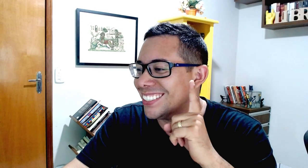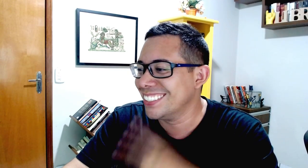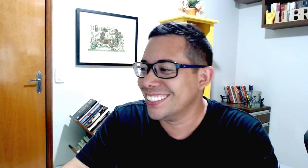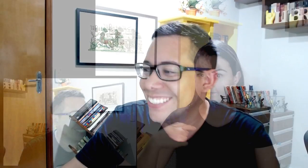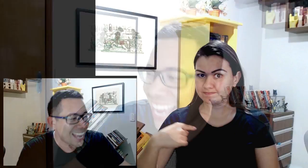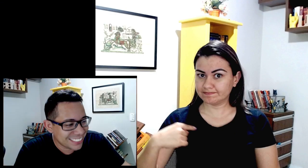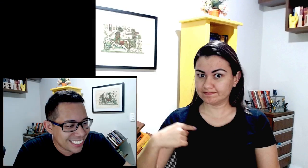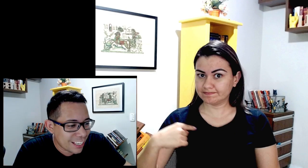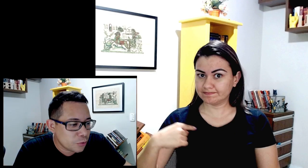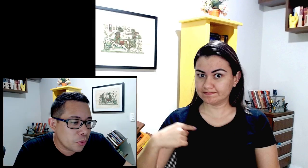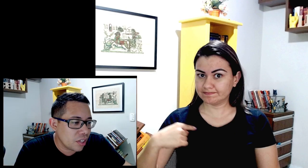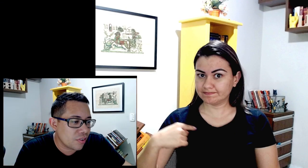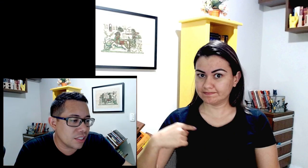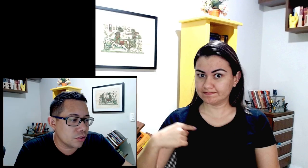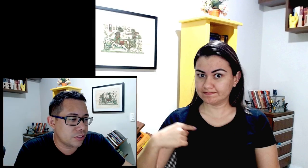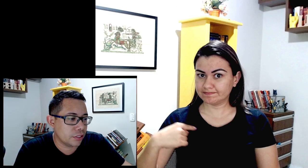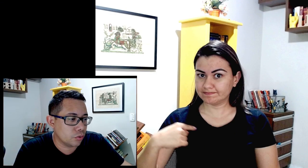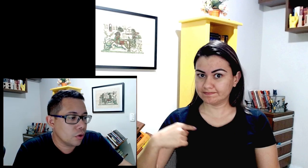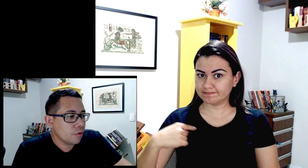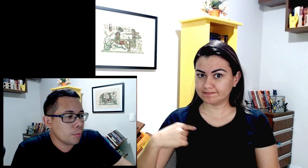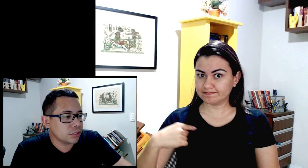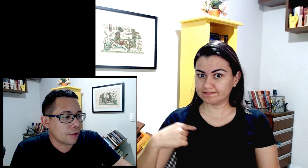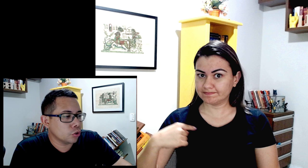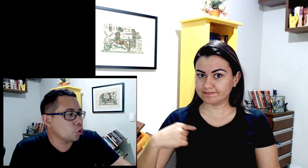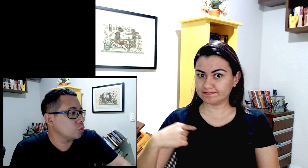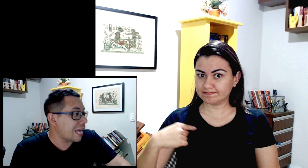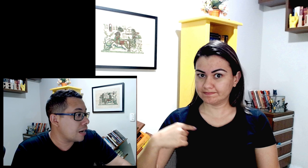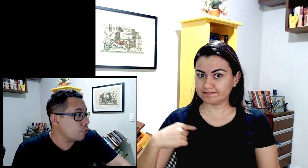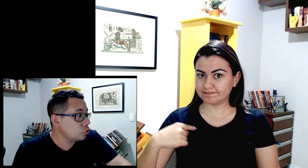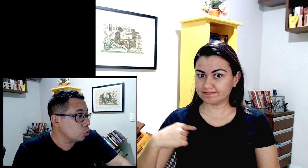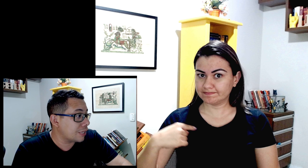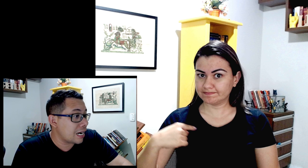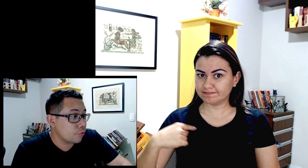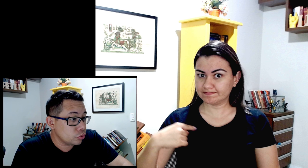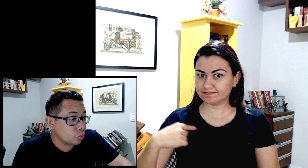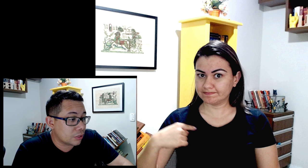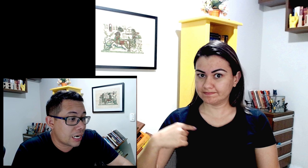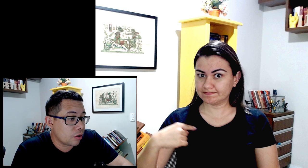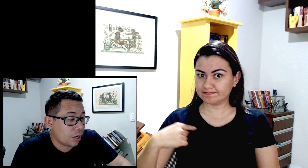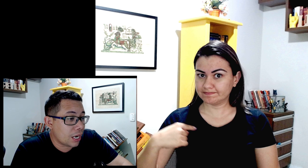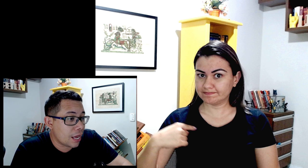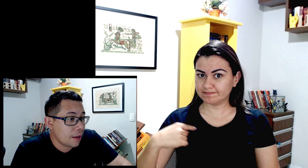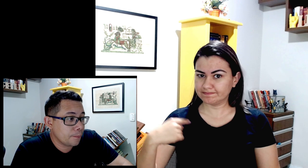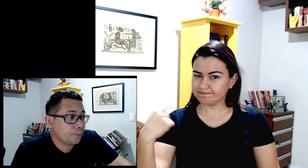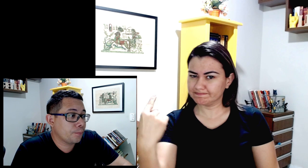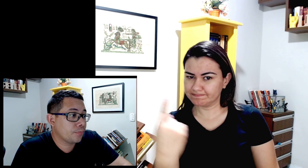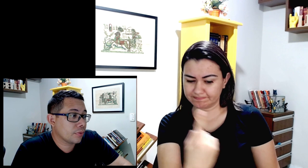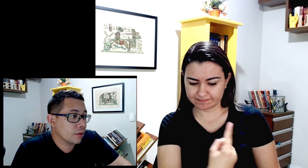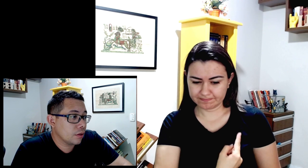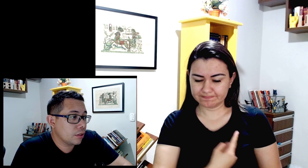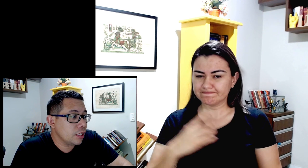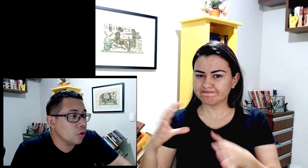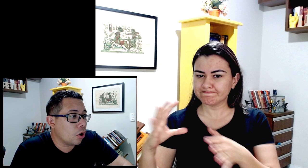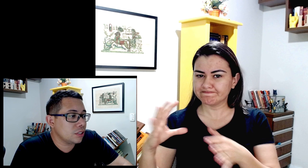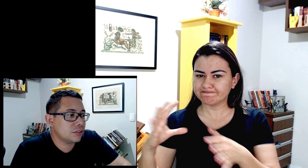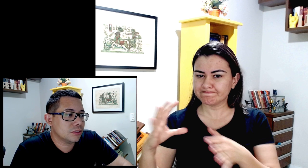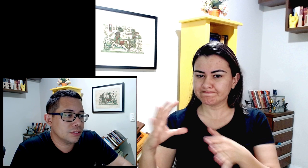é isso aí aos pouquinhos vai dando certo vamos lá vou soltar vou soltar resultar Olha lá que nós